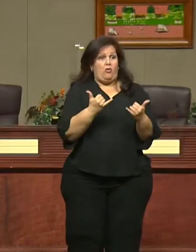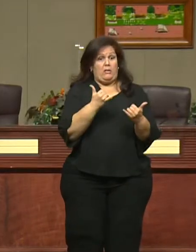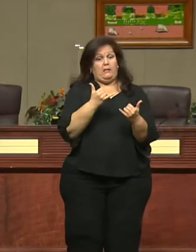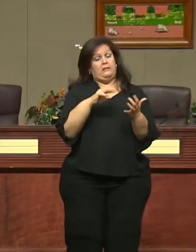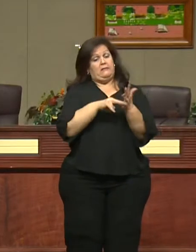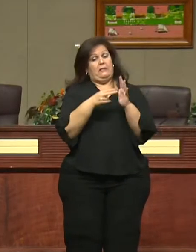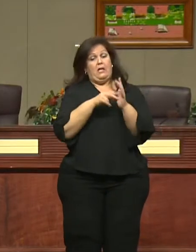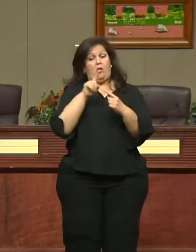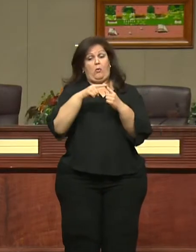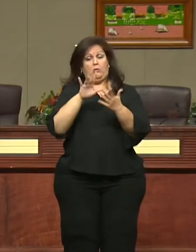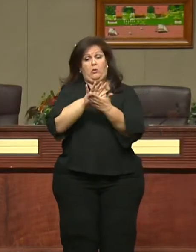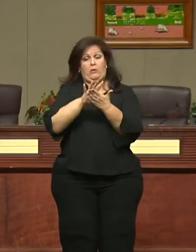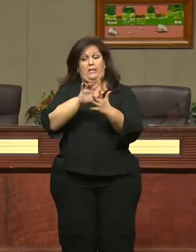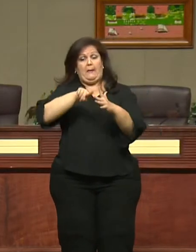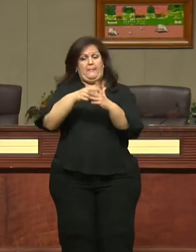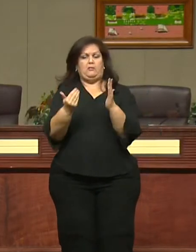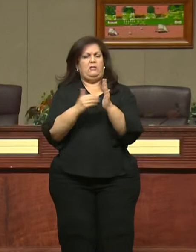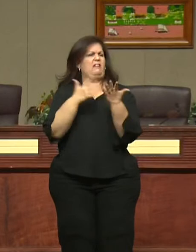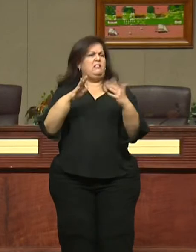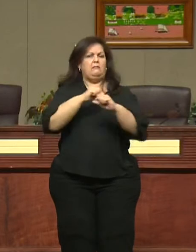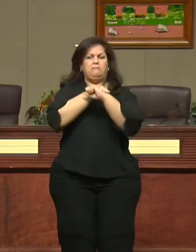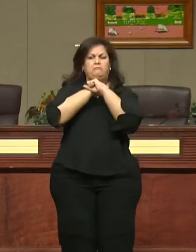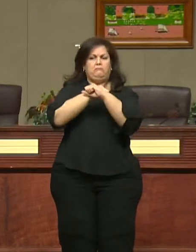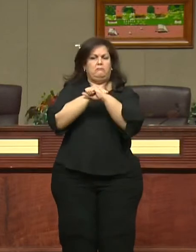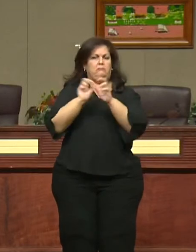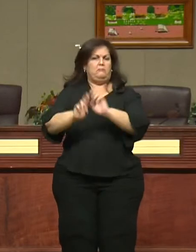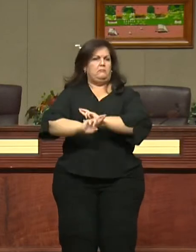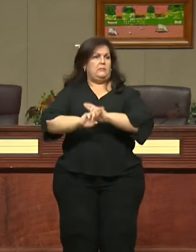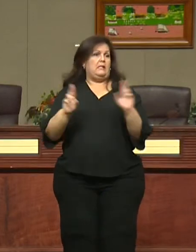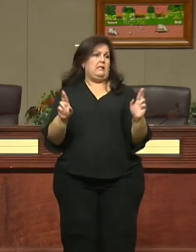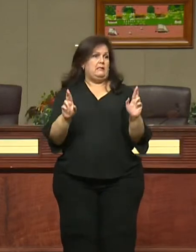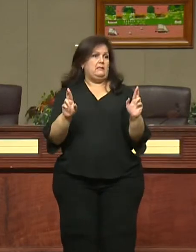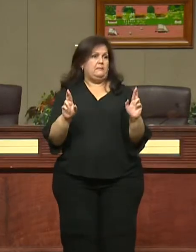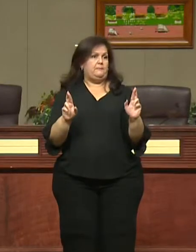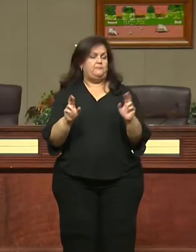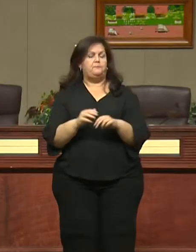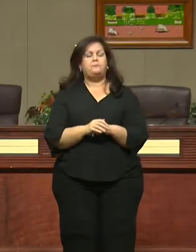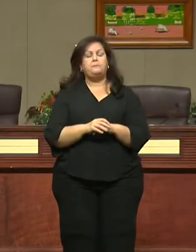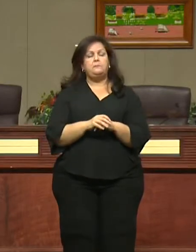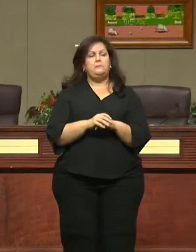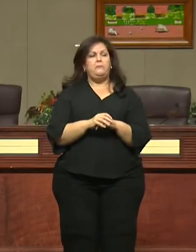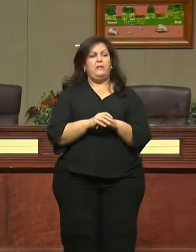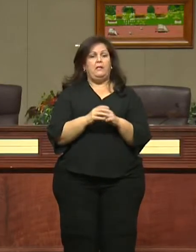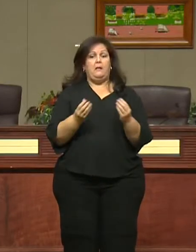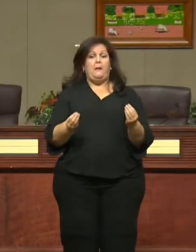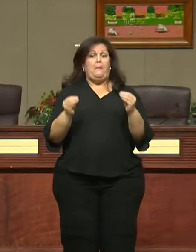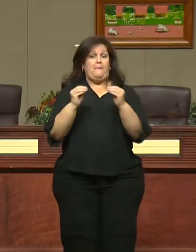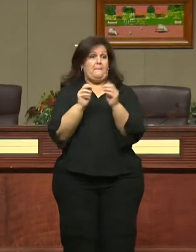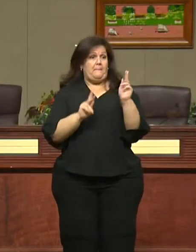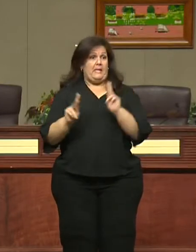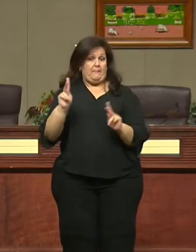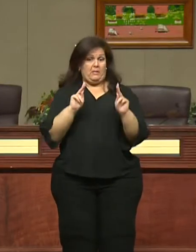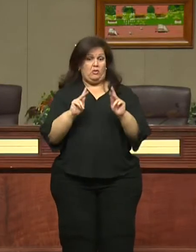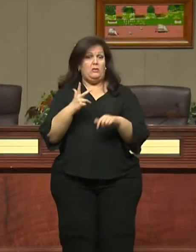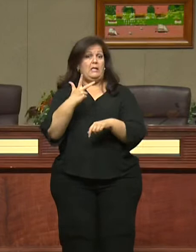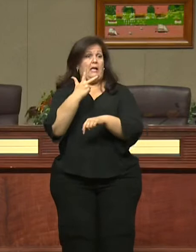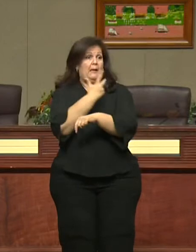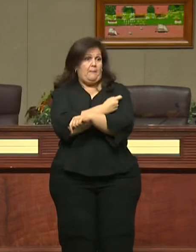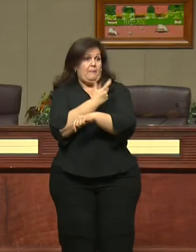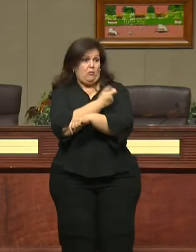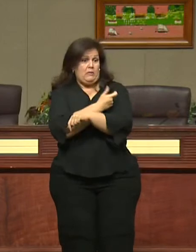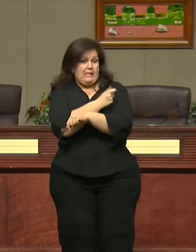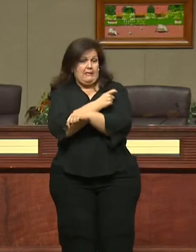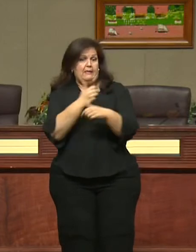escuela están listos, están inmunizados y están protegidos. Y mientras más personas tengamos